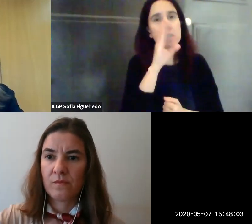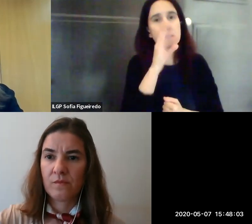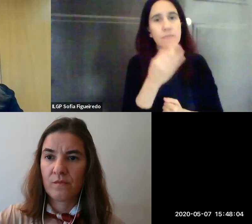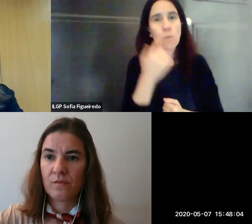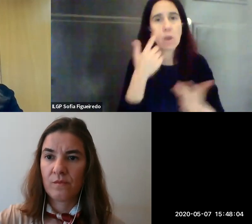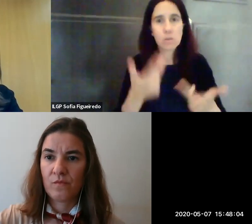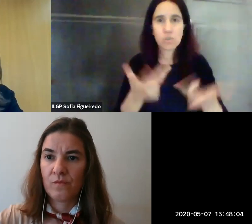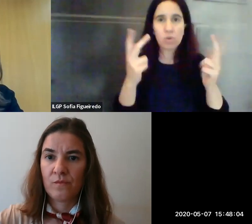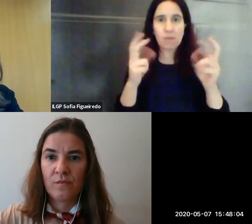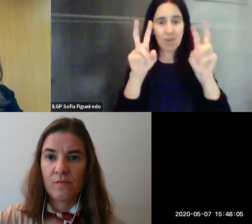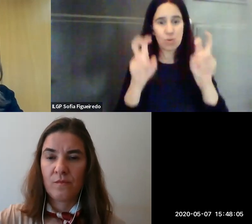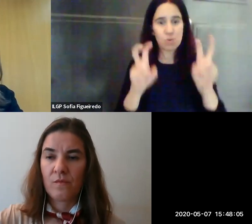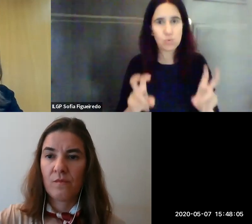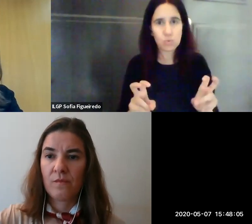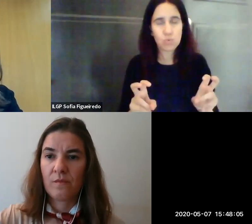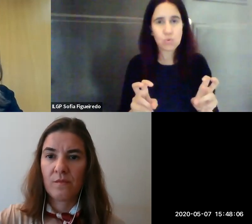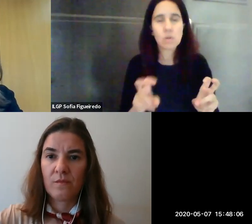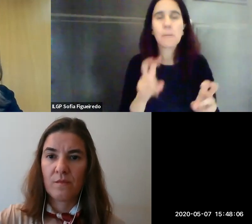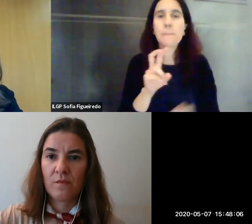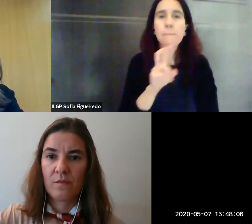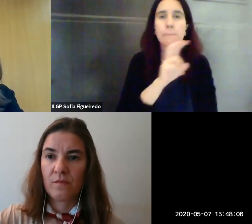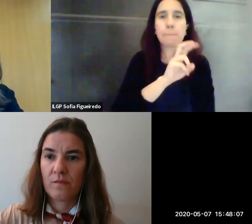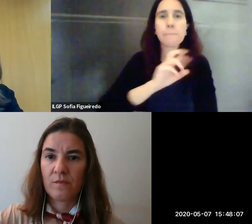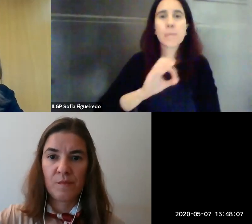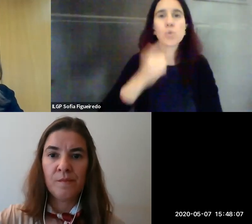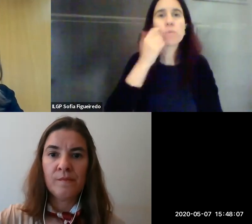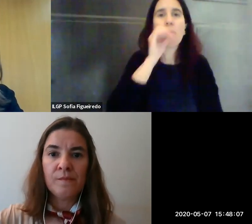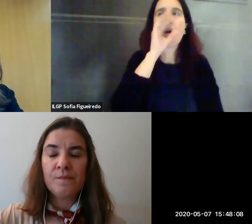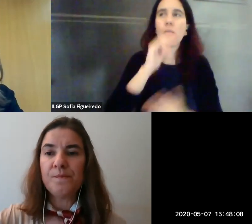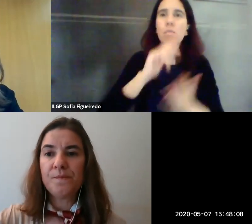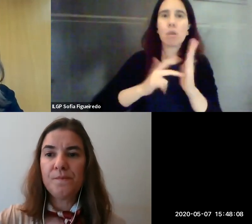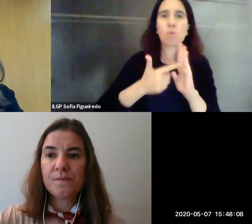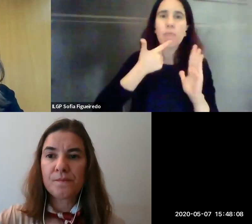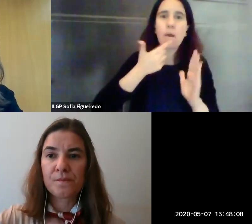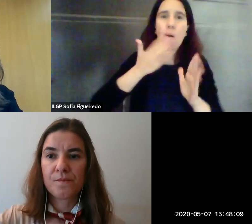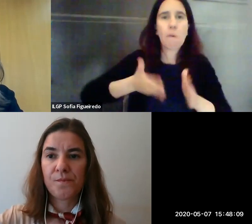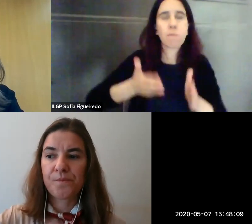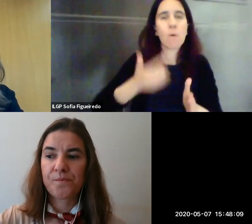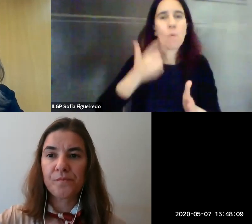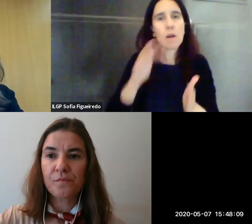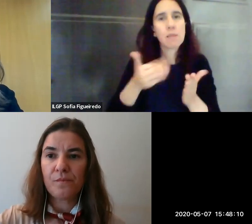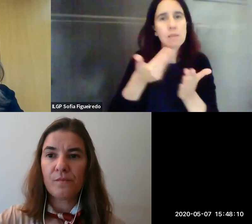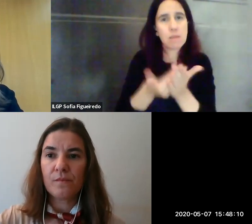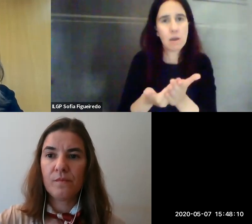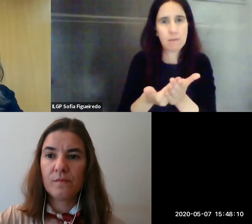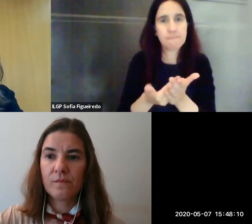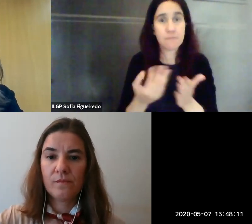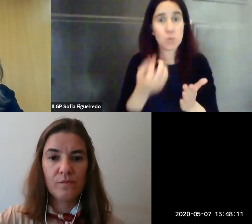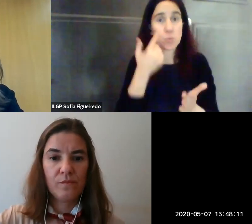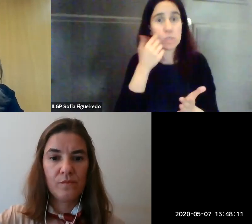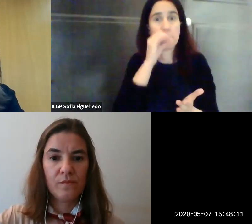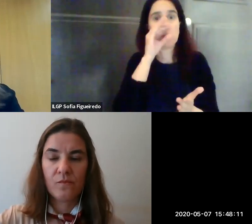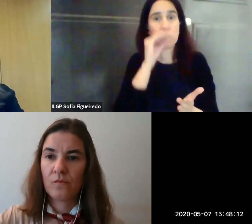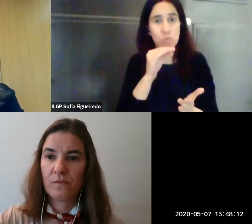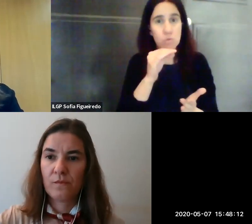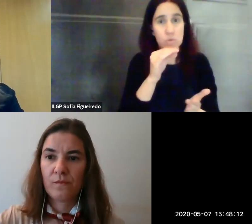disponibilizar conteúdos que não impliquem um grande conhecimento tecnológico e que permitam proporcionar conhecimento para a